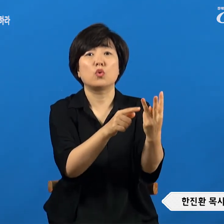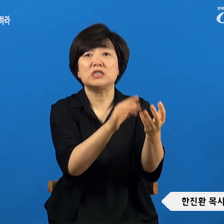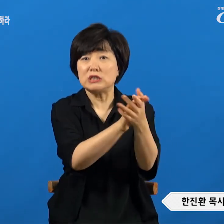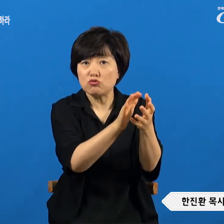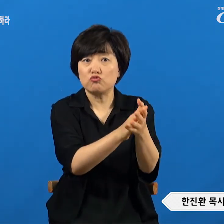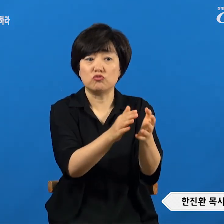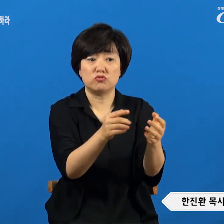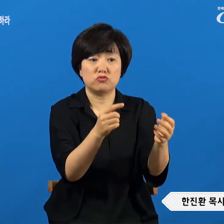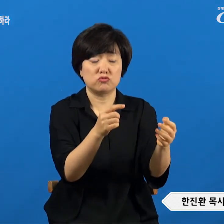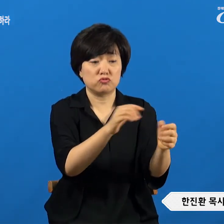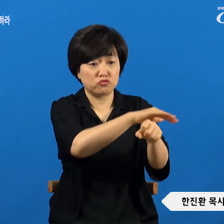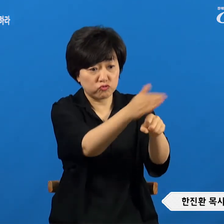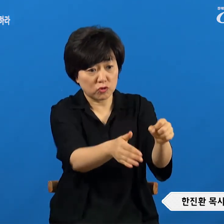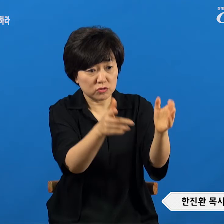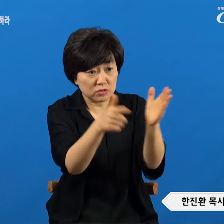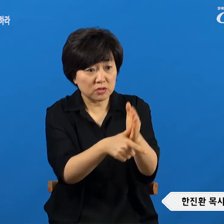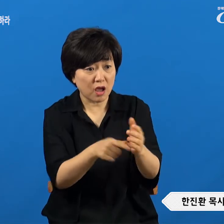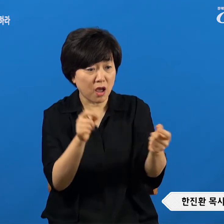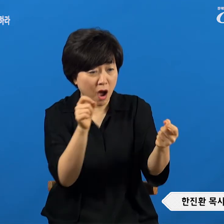우셨습니까?